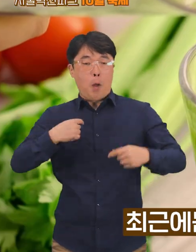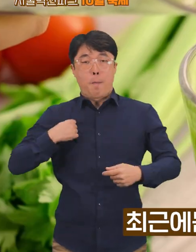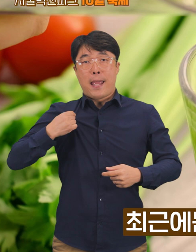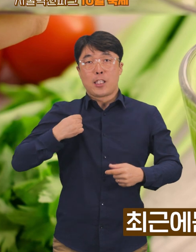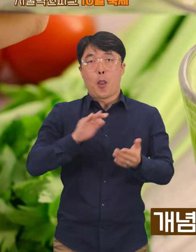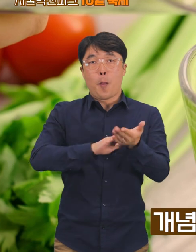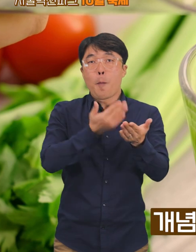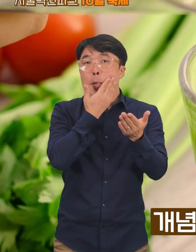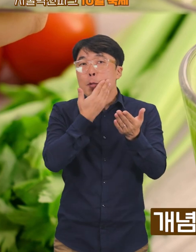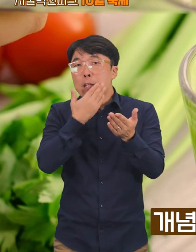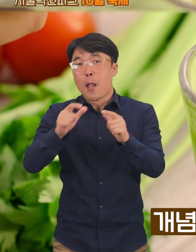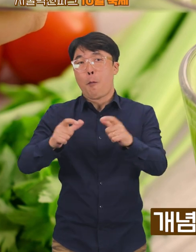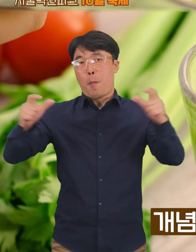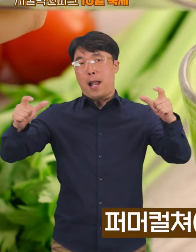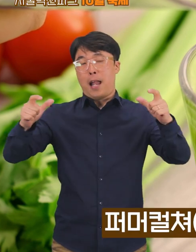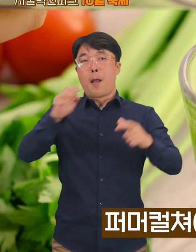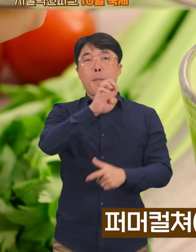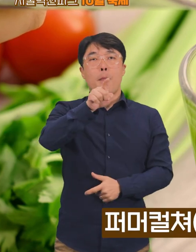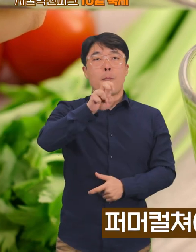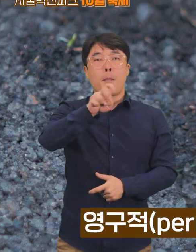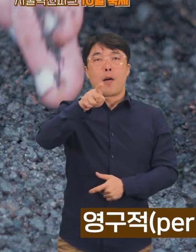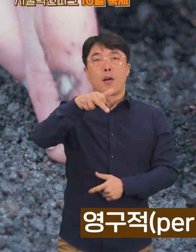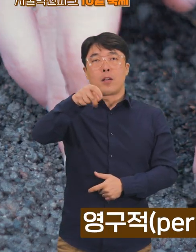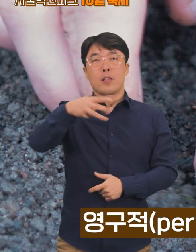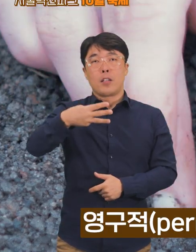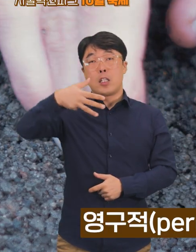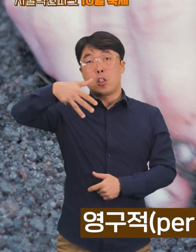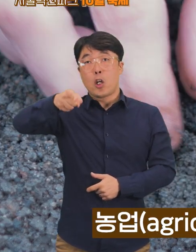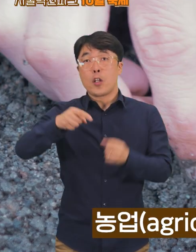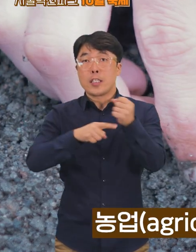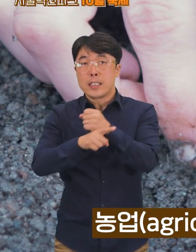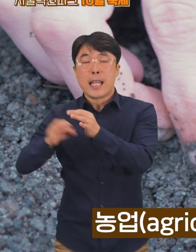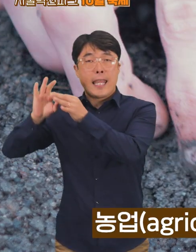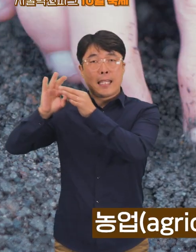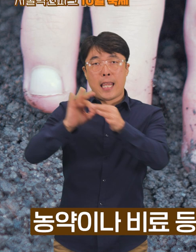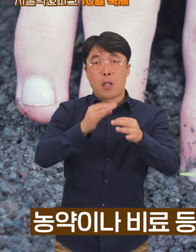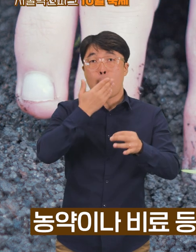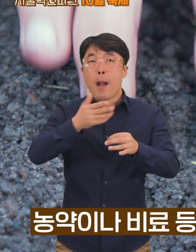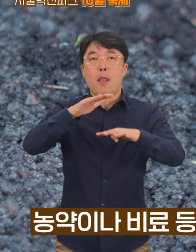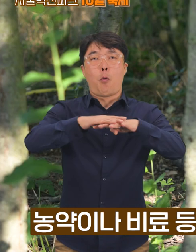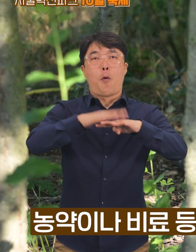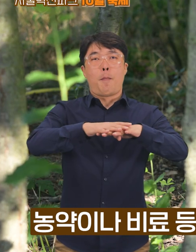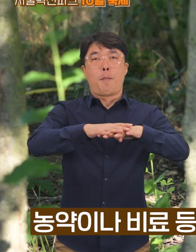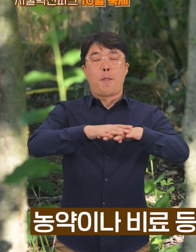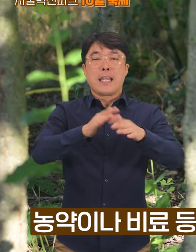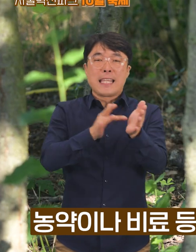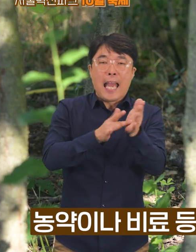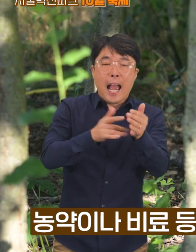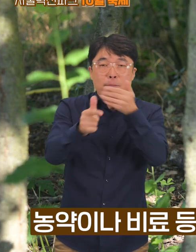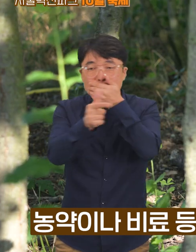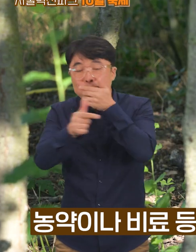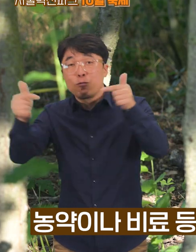패션, 뷰티까지 개념이 확장되었고 퍼머컬처는 영구적이라는 말과 농업의 합성어로 농약이나 비료 등